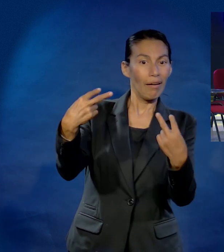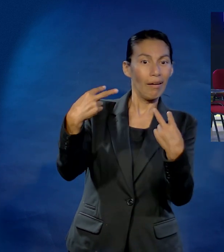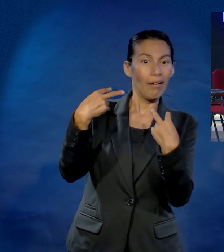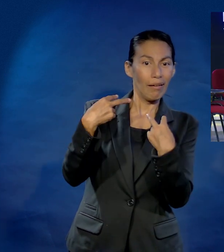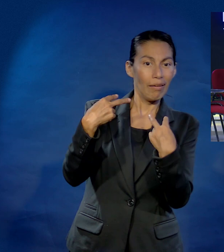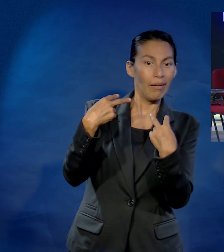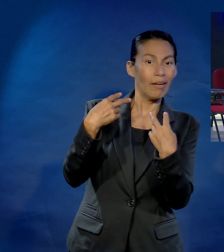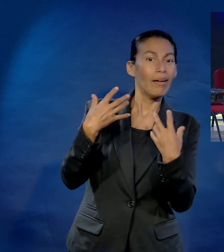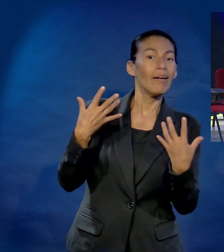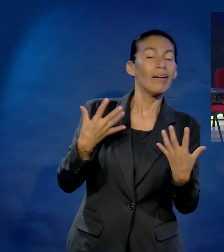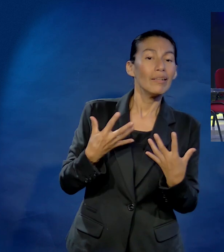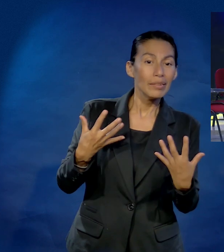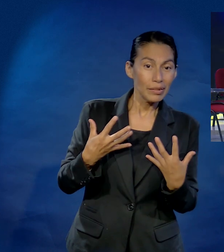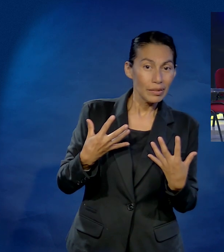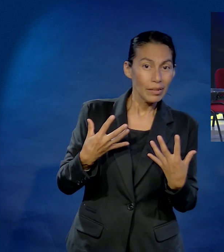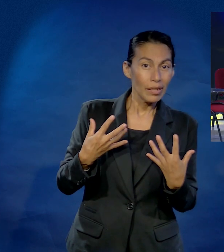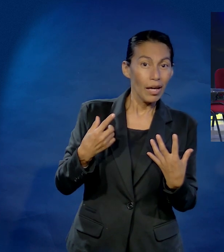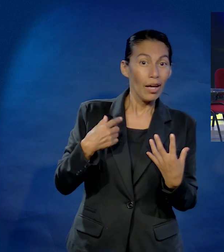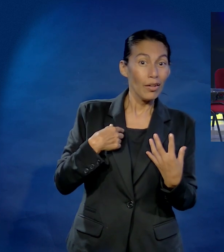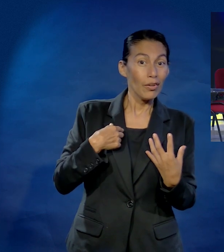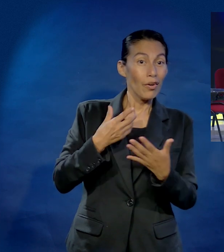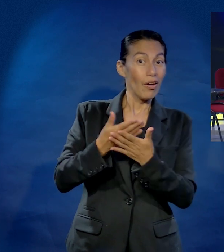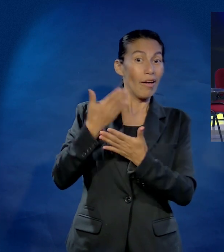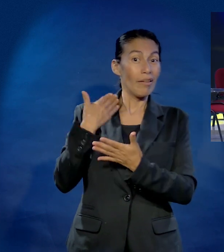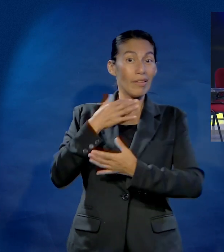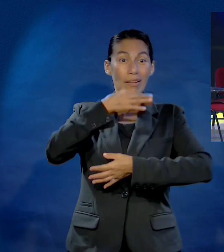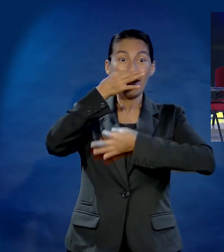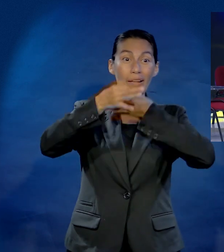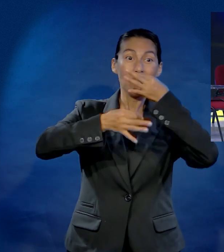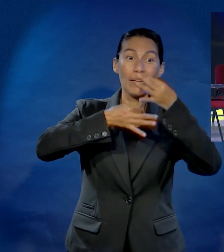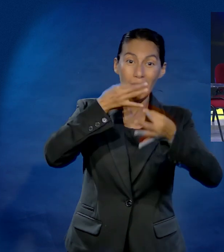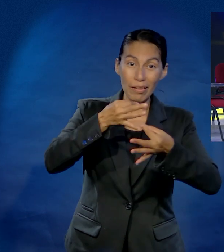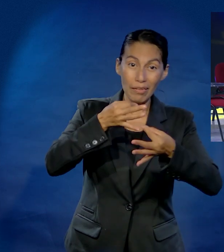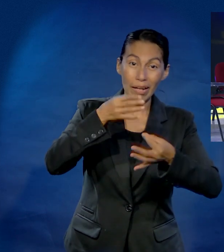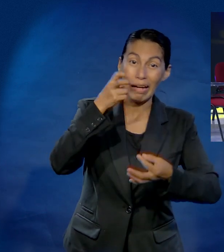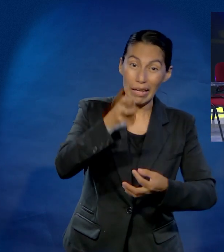Pastor, ¿sabe a qué vinieron todas ellas hoy?